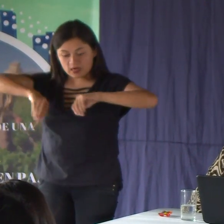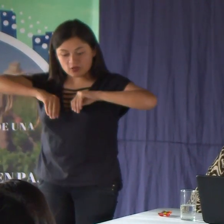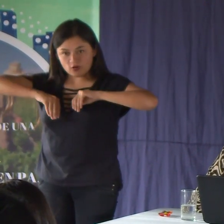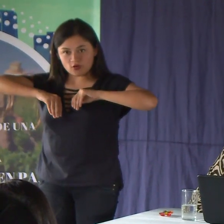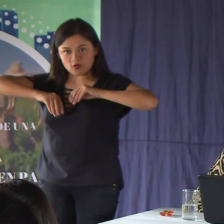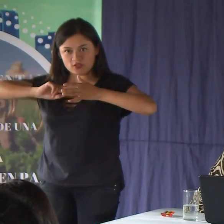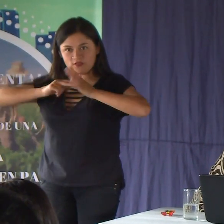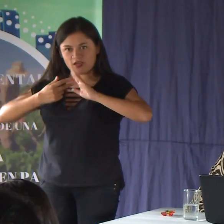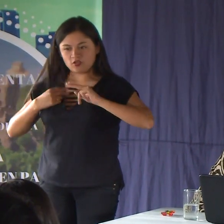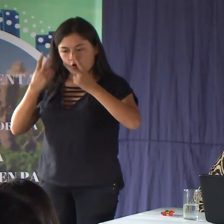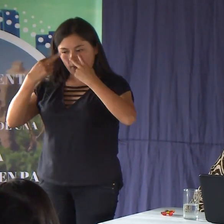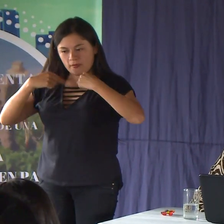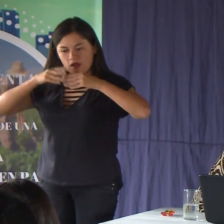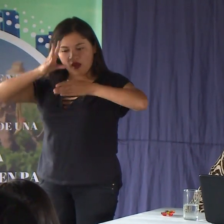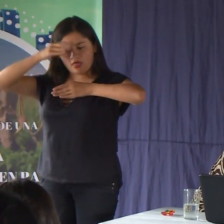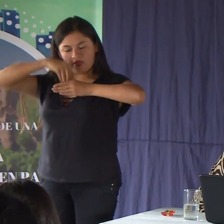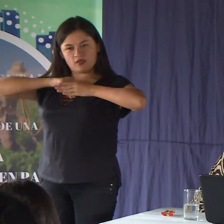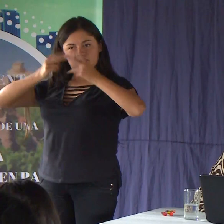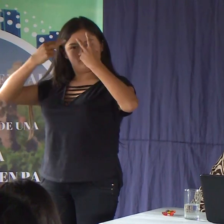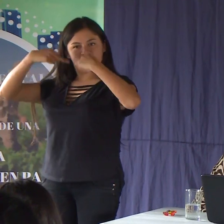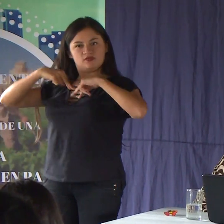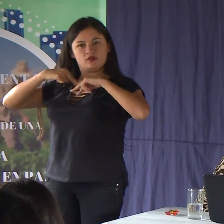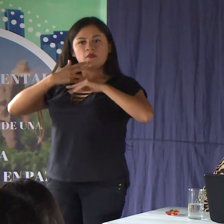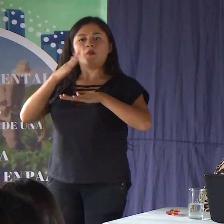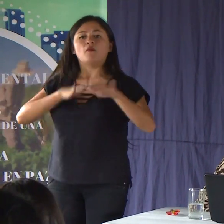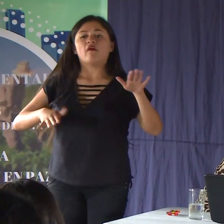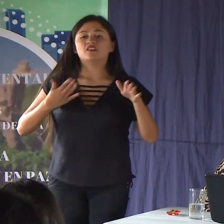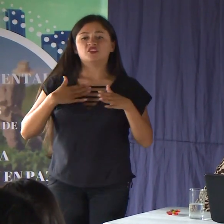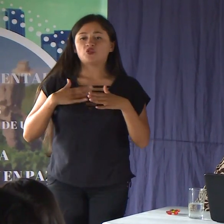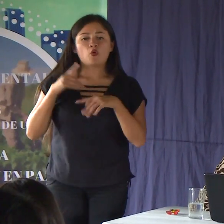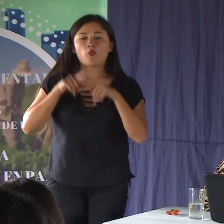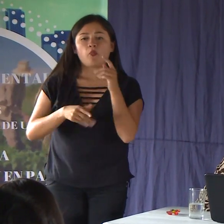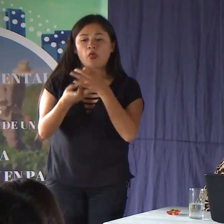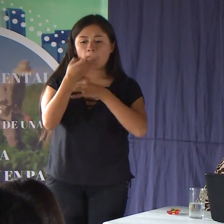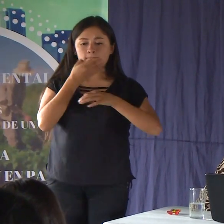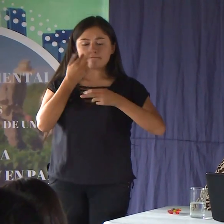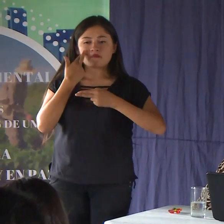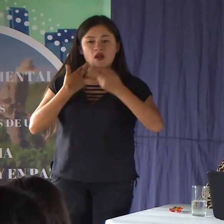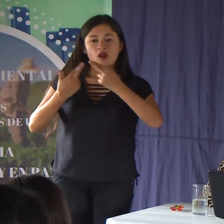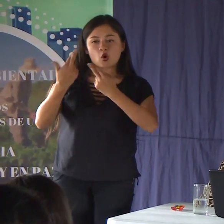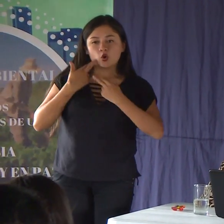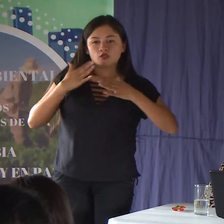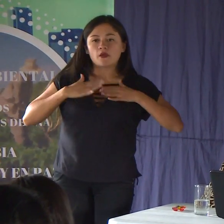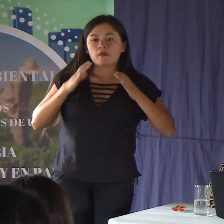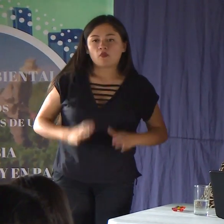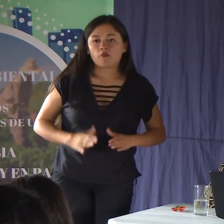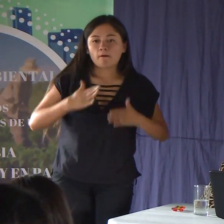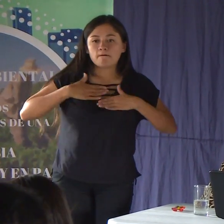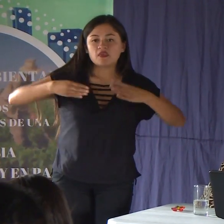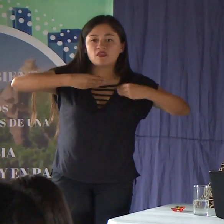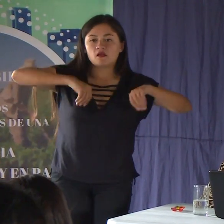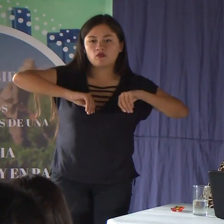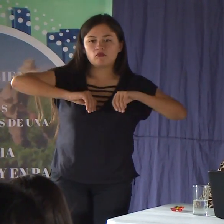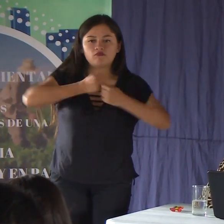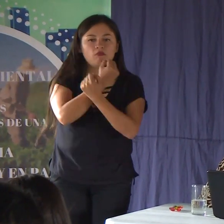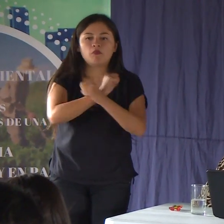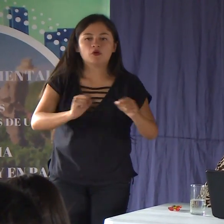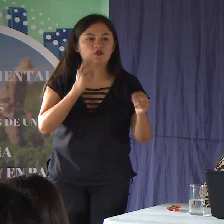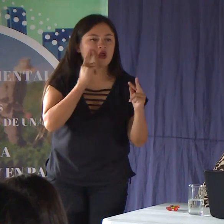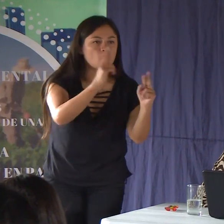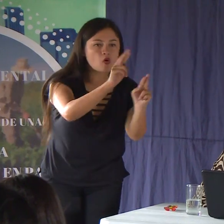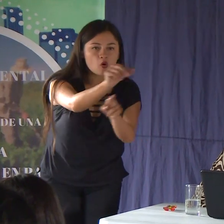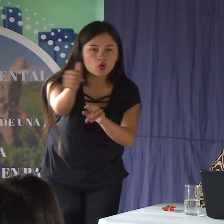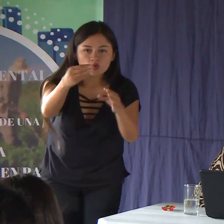si hay una imposibilidad de mirar hacia este primer territorio, pues hay una imposibilidad también de mirar los otros cuerpos y